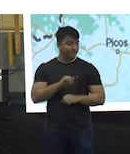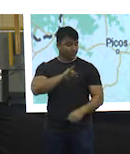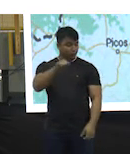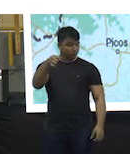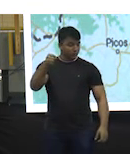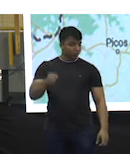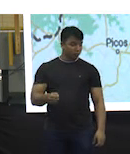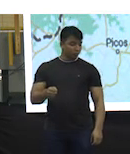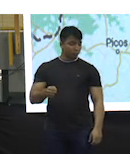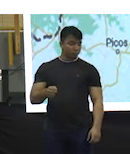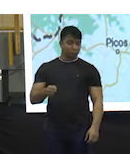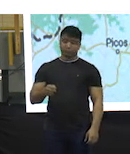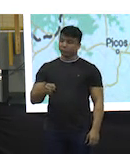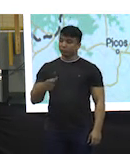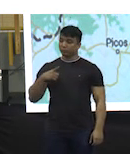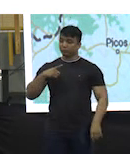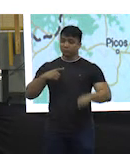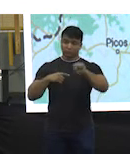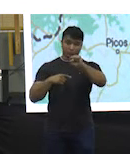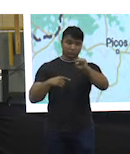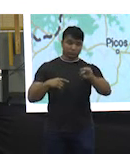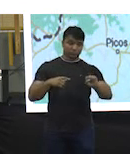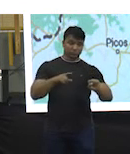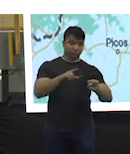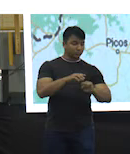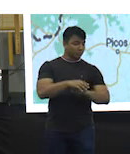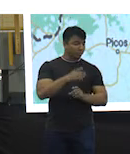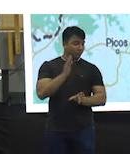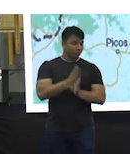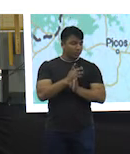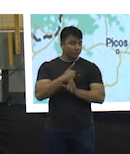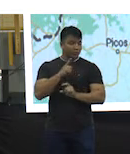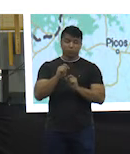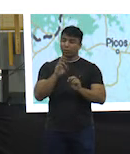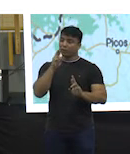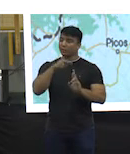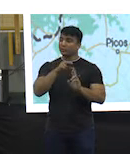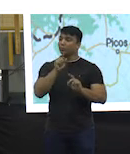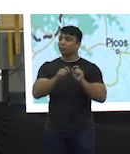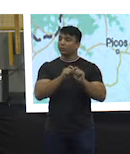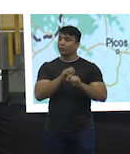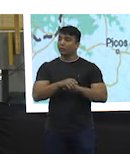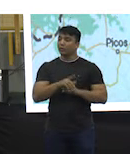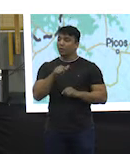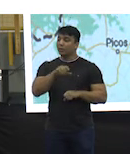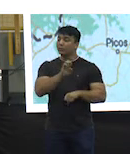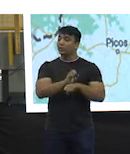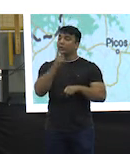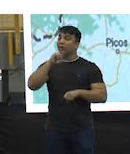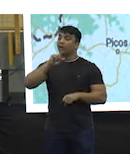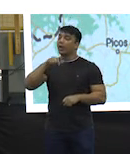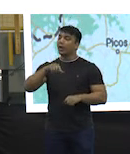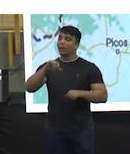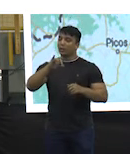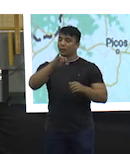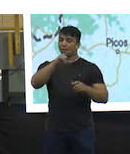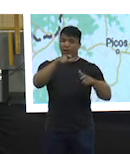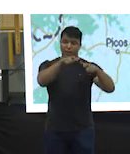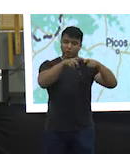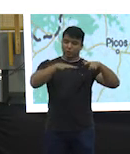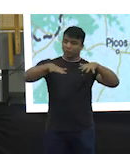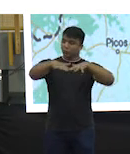Juazeiro do Norte. Por que é que fica no sul? Porque o referencial não é o estado. O referencial é a